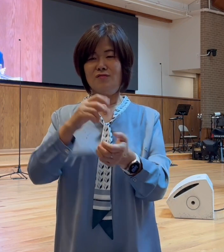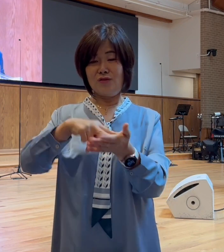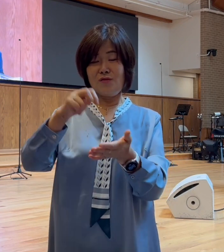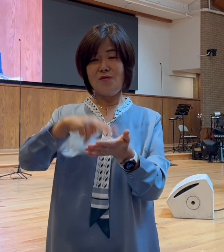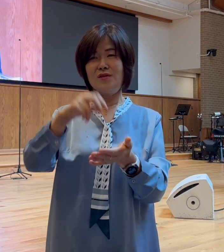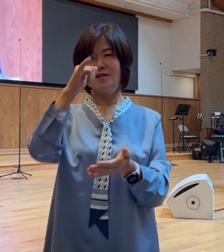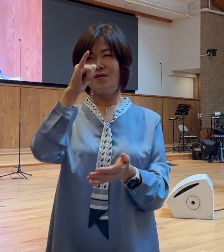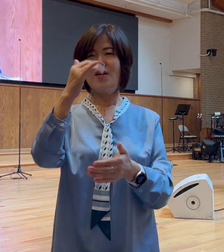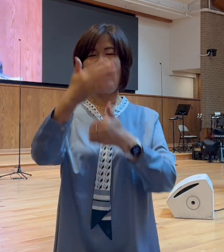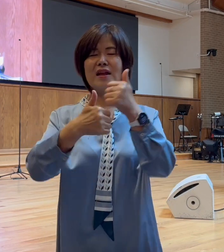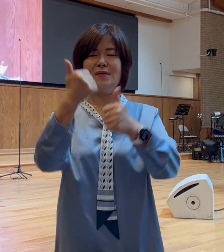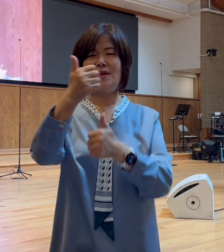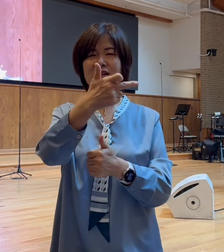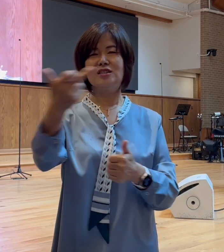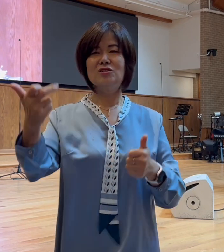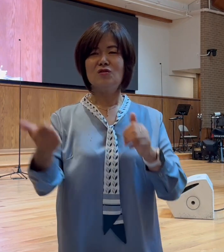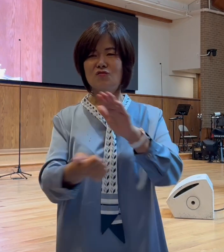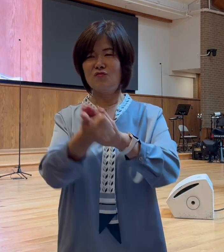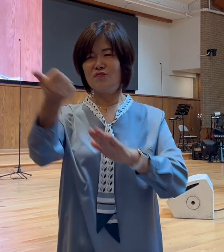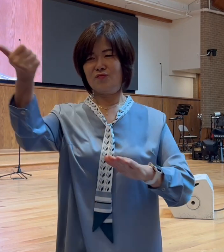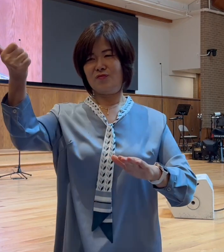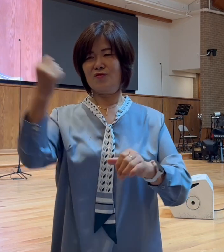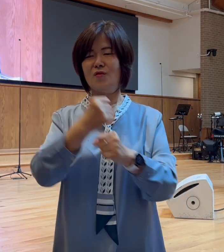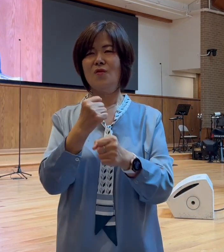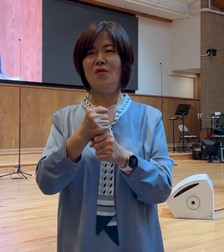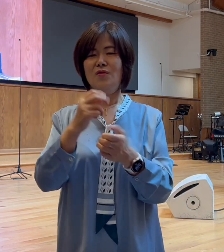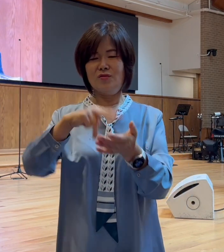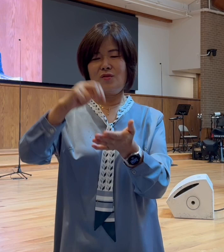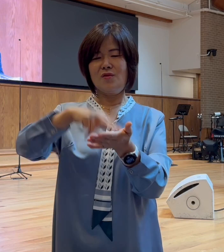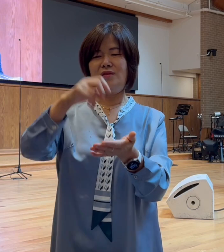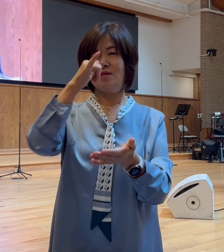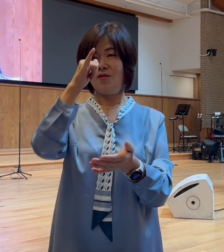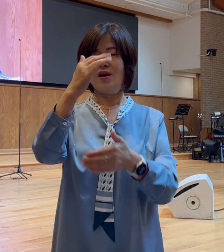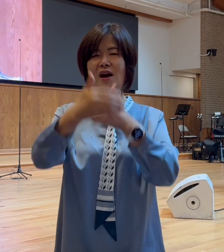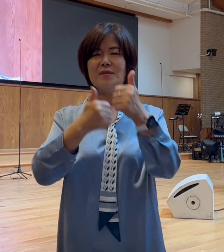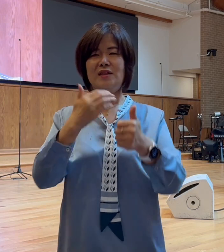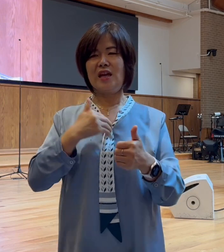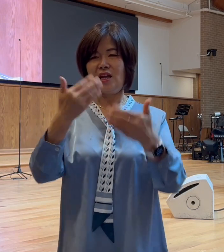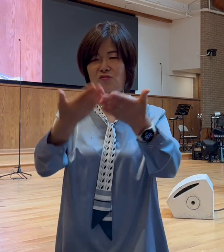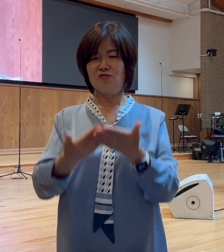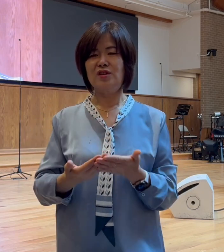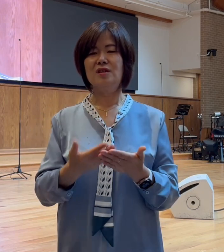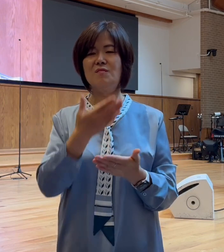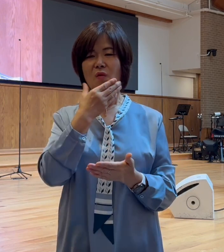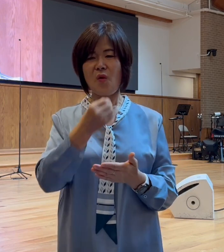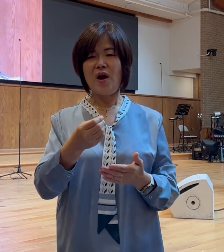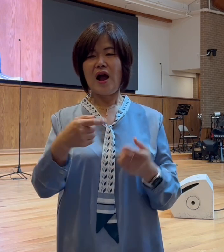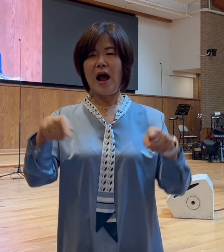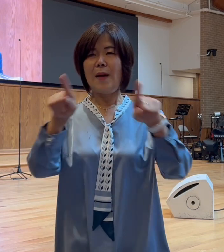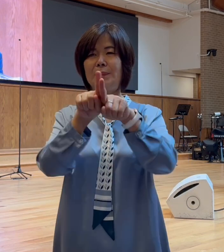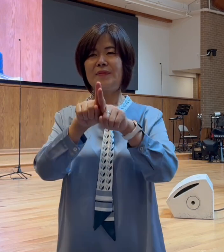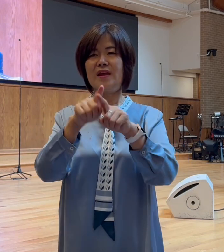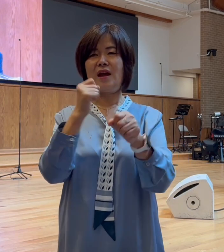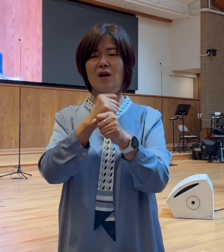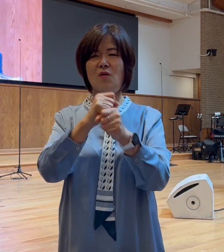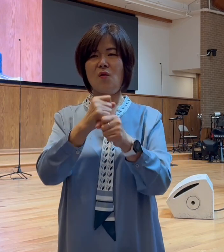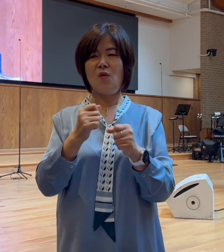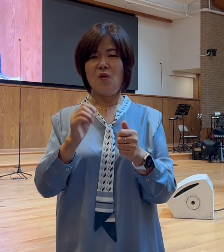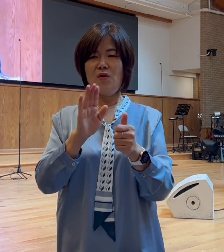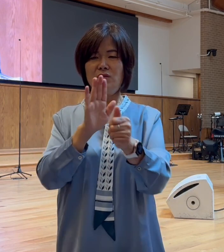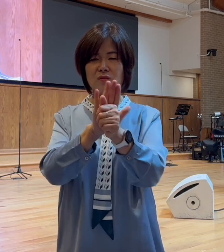있어요. 하나님의 큰 꿈도 뛰고 있어요. 하나님이 내게 주신 꿈, 함께하고